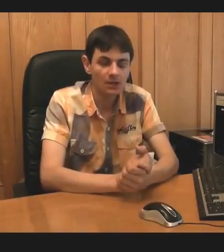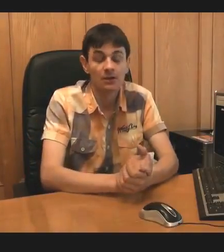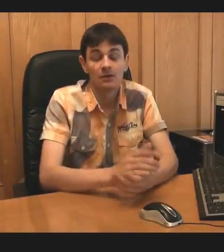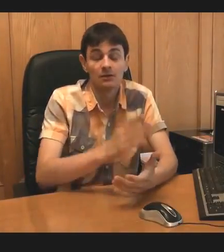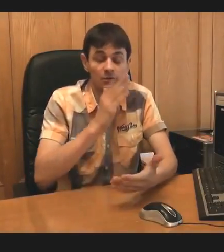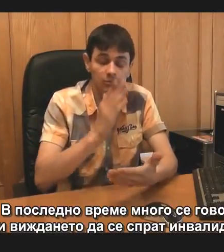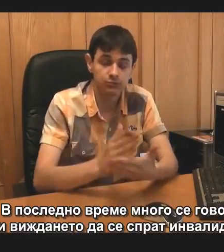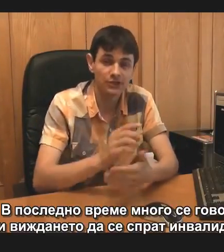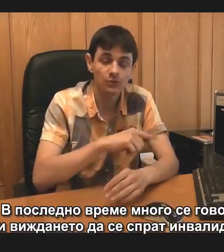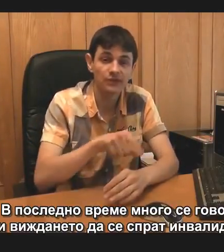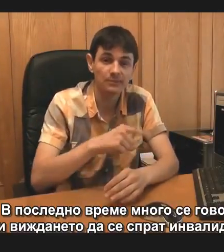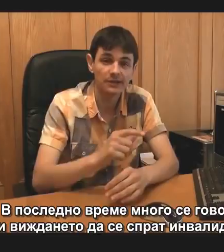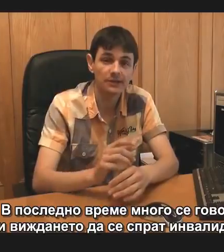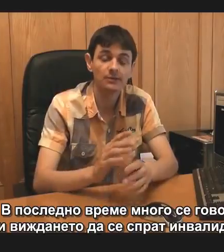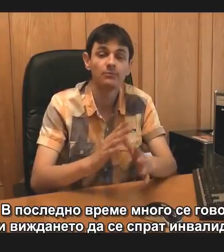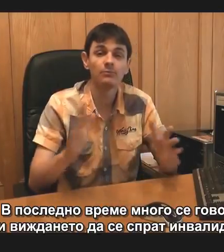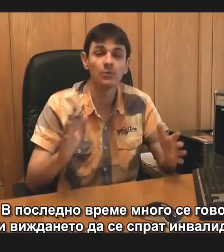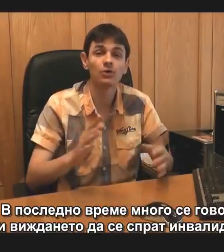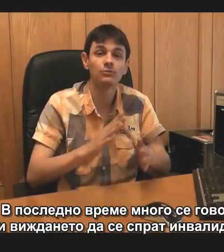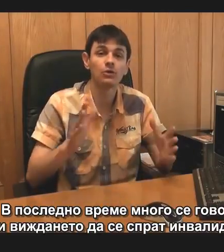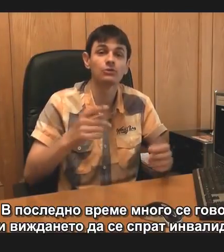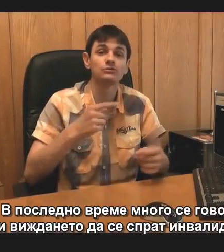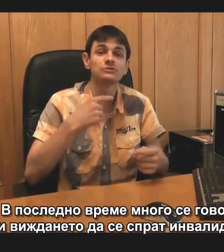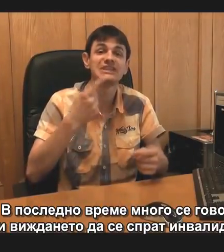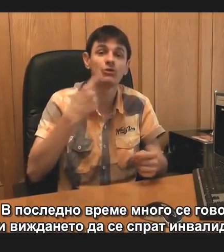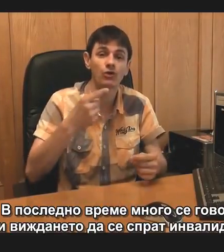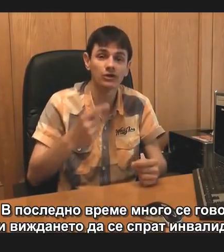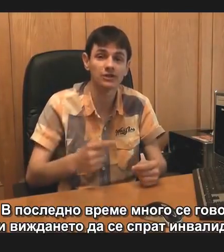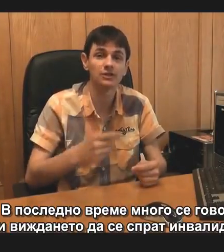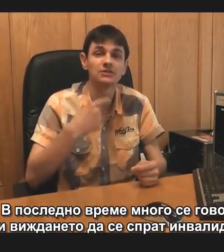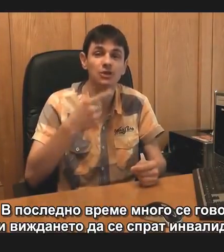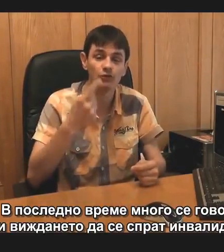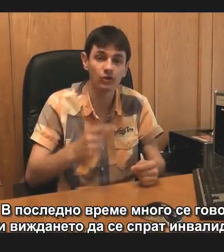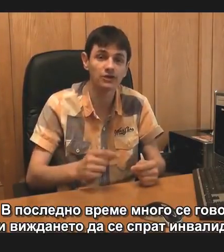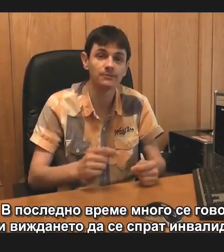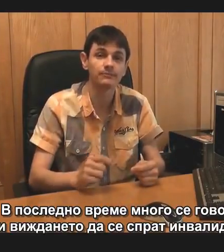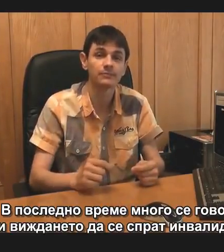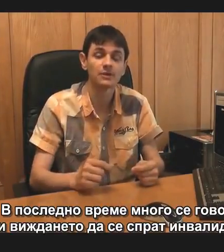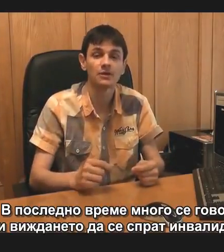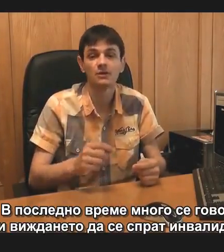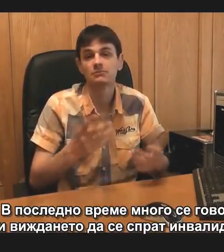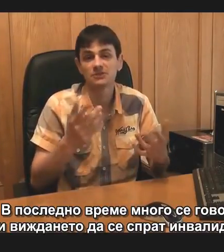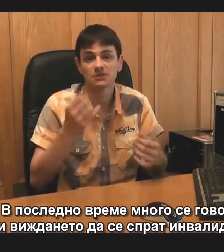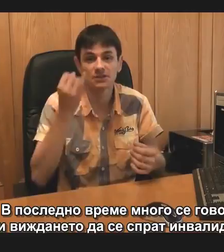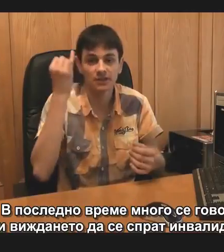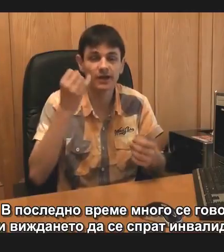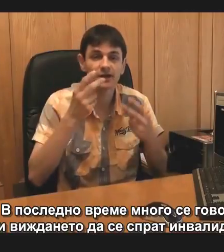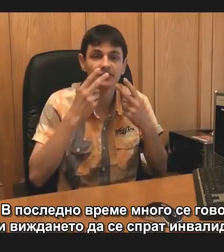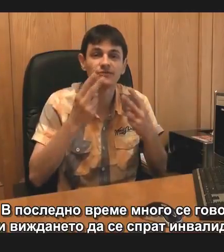В последно време много-много се говори и се говори с идея и